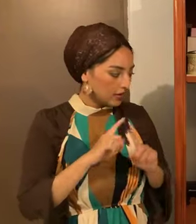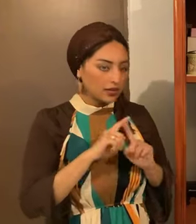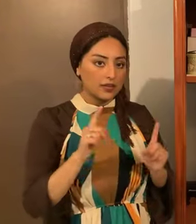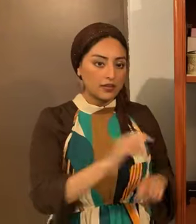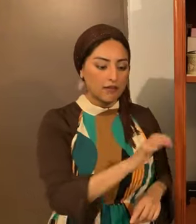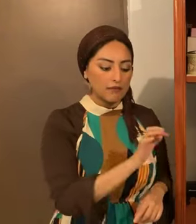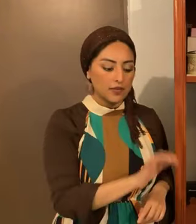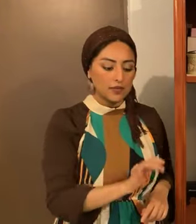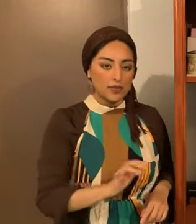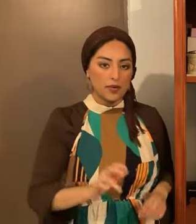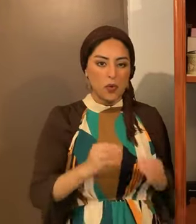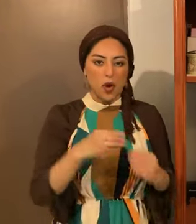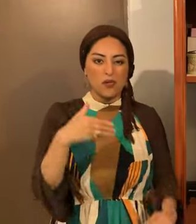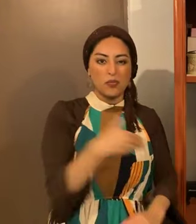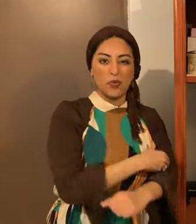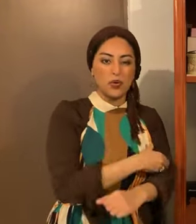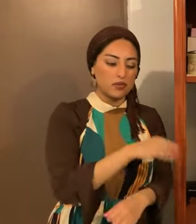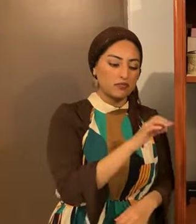¿Ven la diferencia?